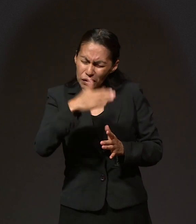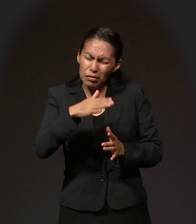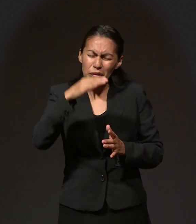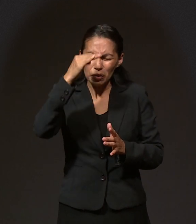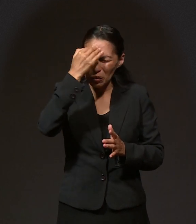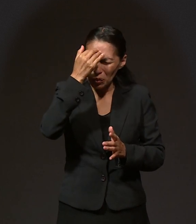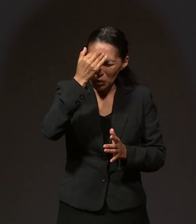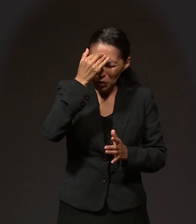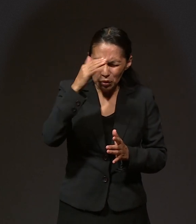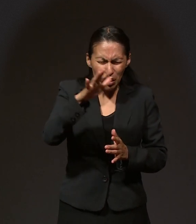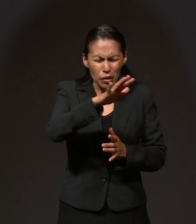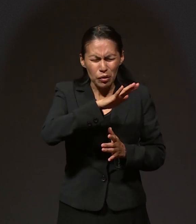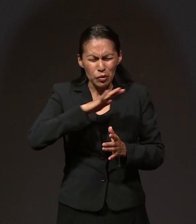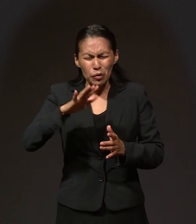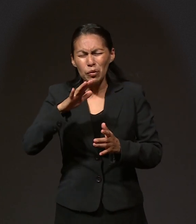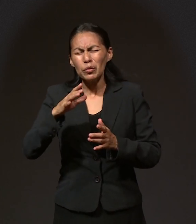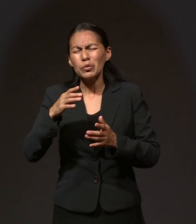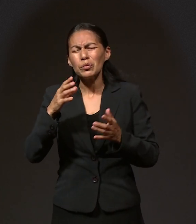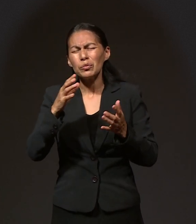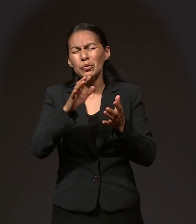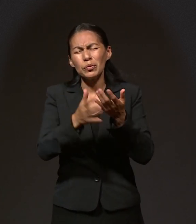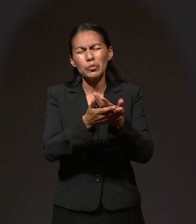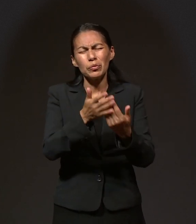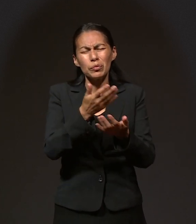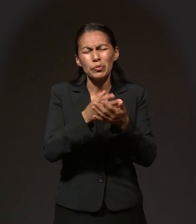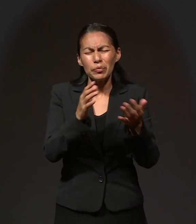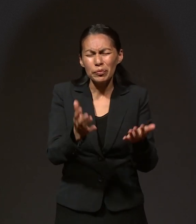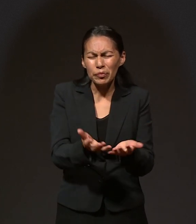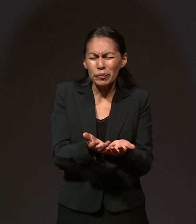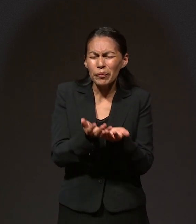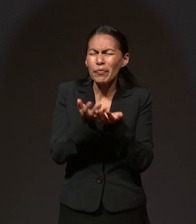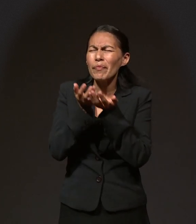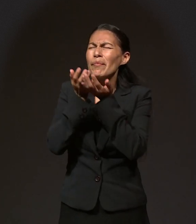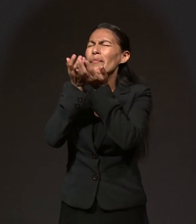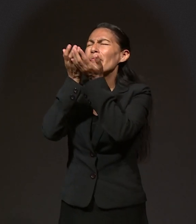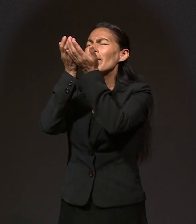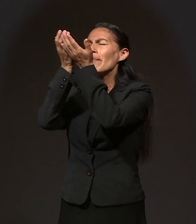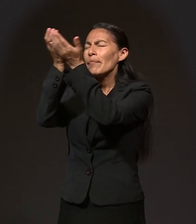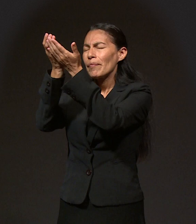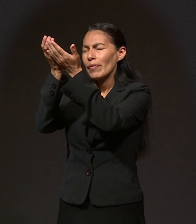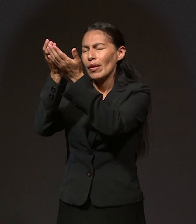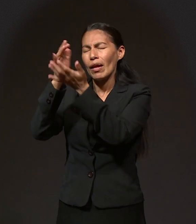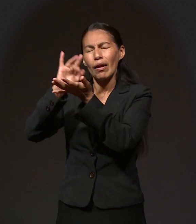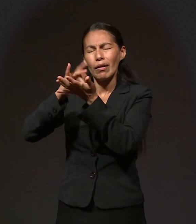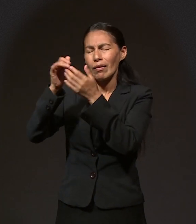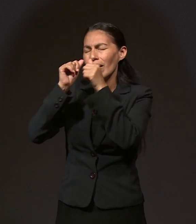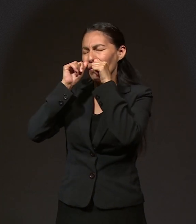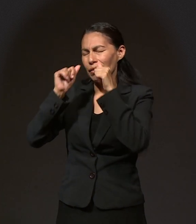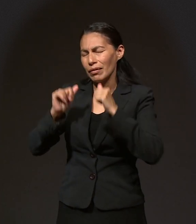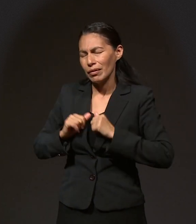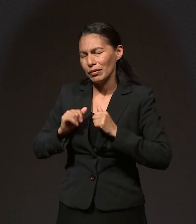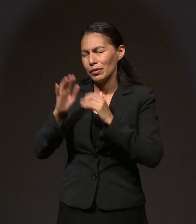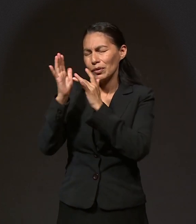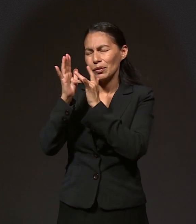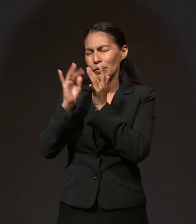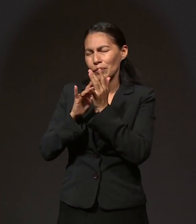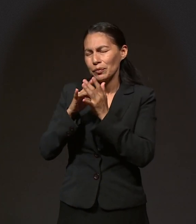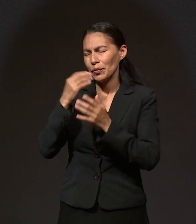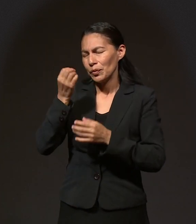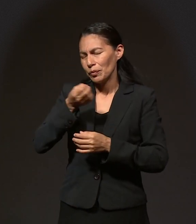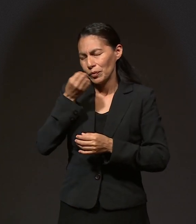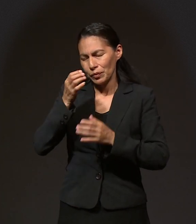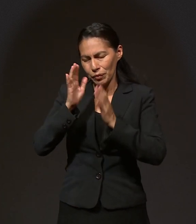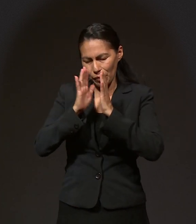atender y ministrar a estas personas. Los ponemos en tus manos. Gracias por escucharnos. En el nombre de Jesús, oramos.